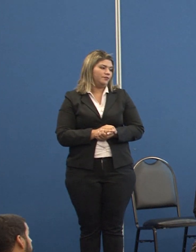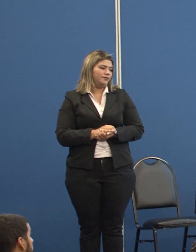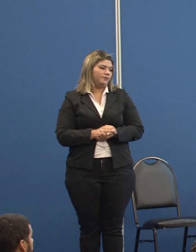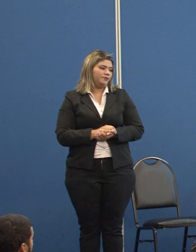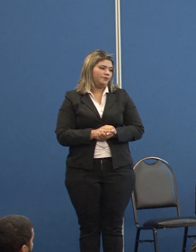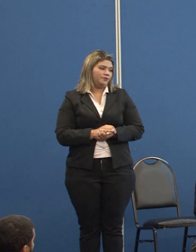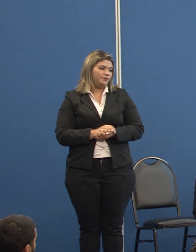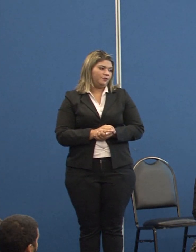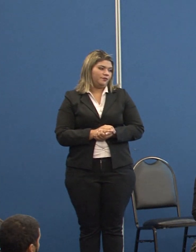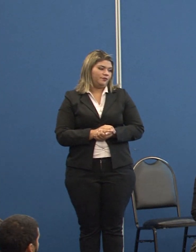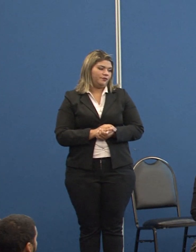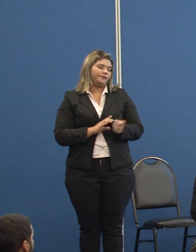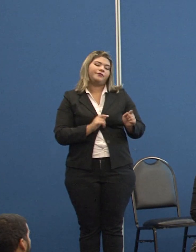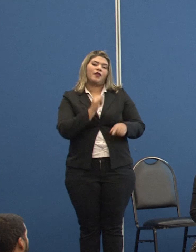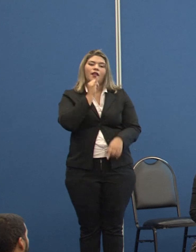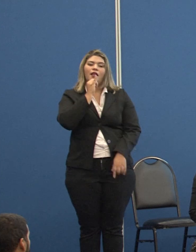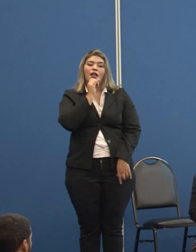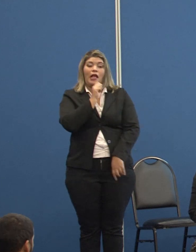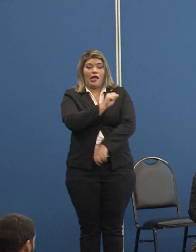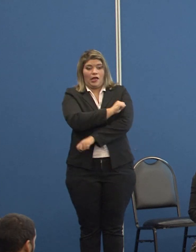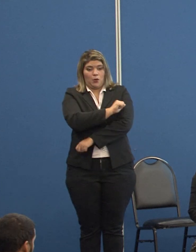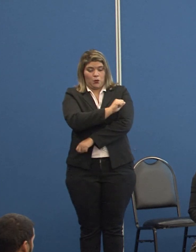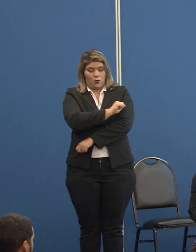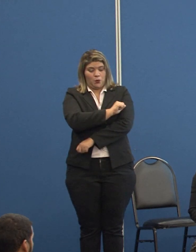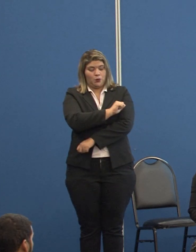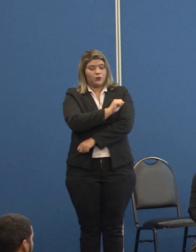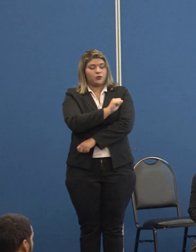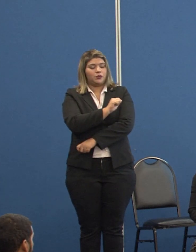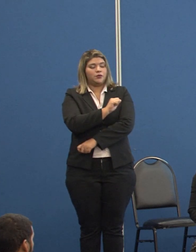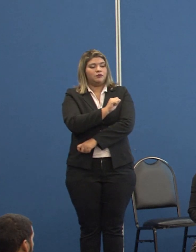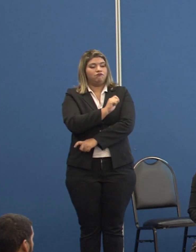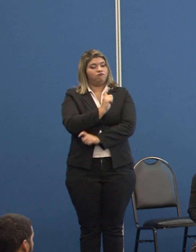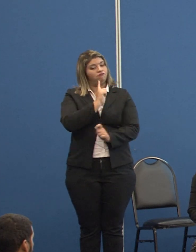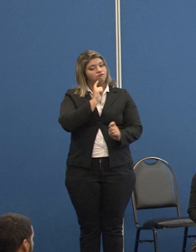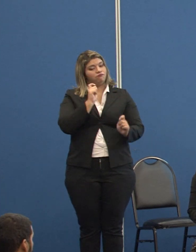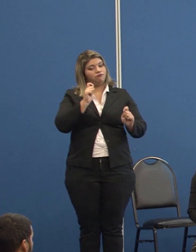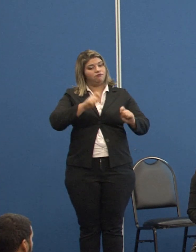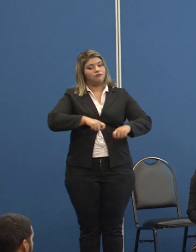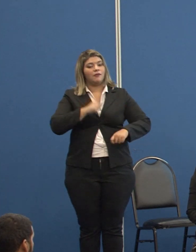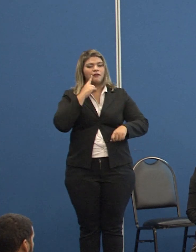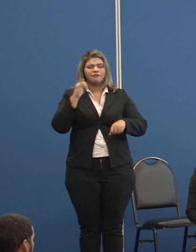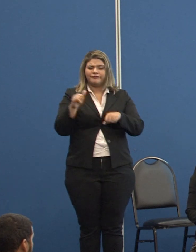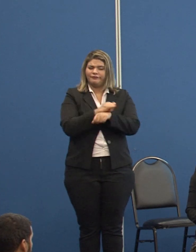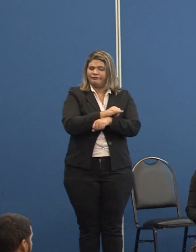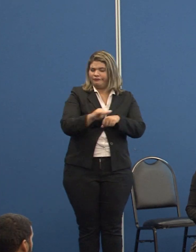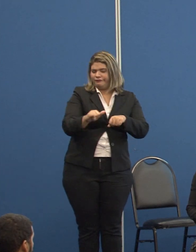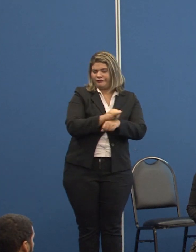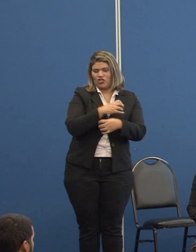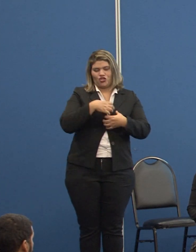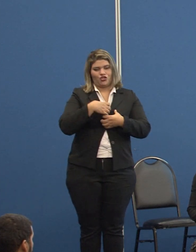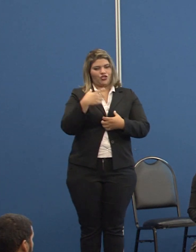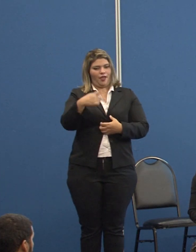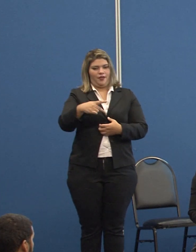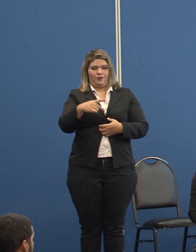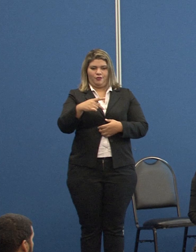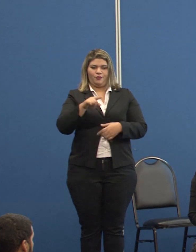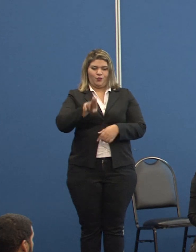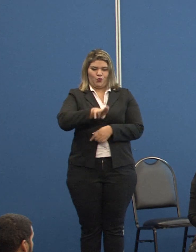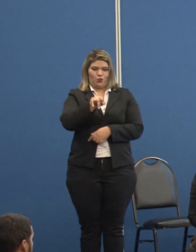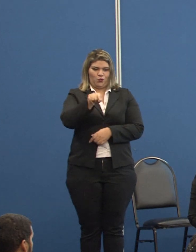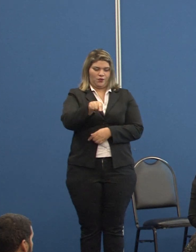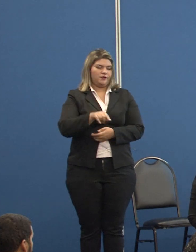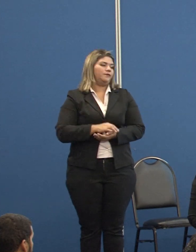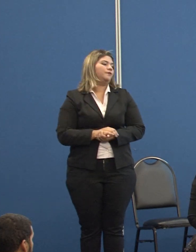Então, o aluno ele tem essa possibilidade de trabalhar de diversas formas. Essa é uma delas. E aí